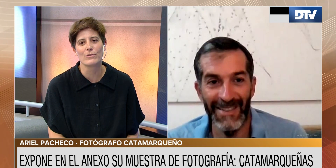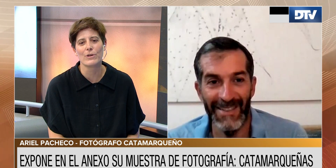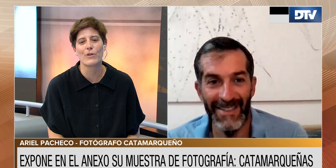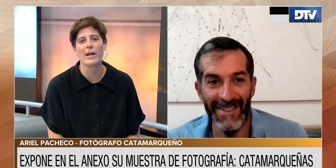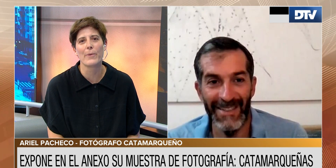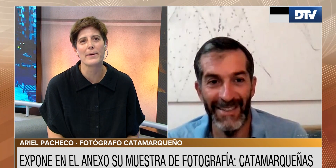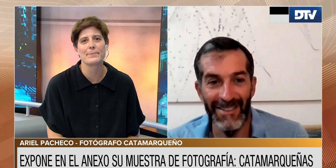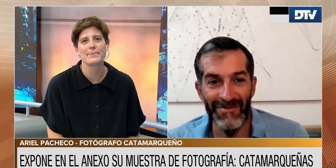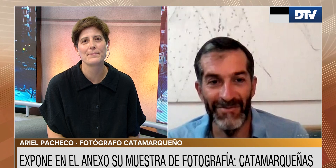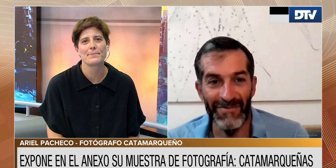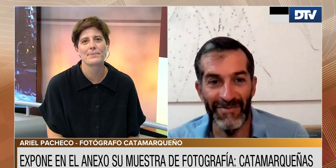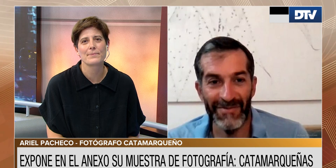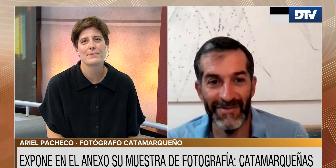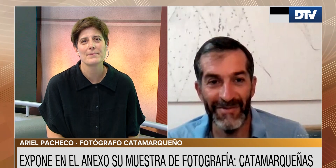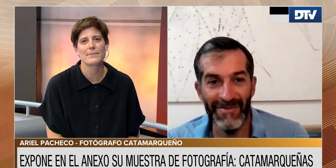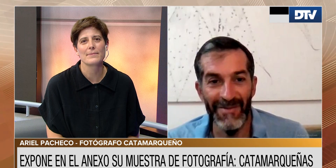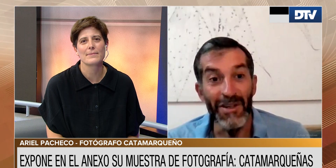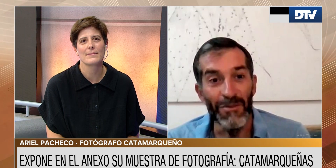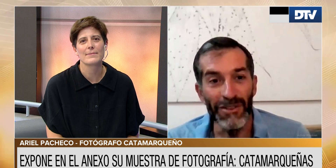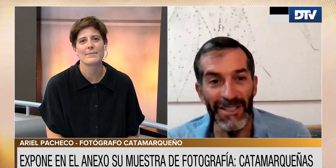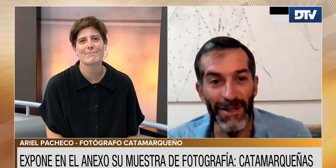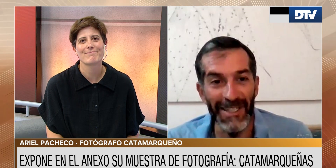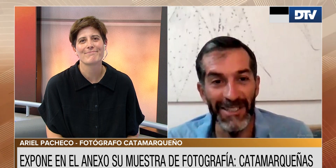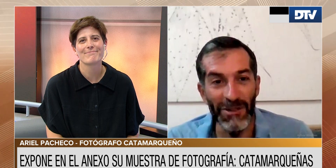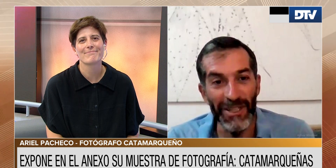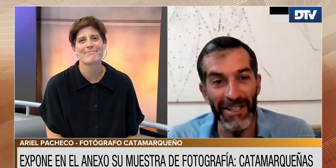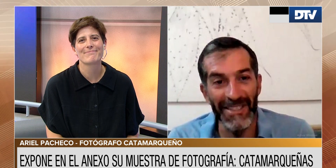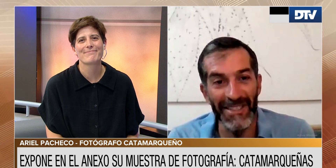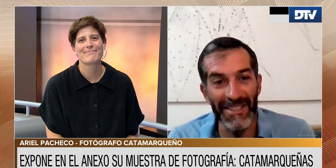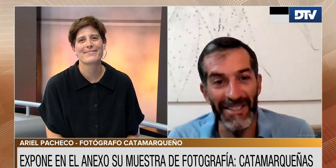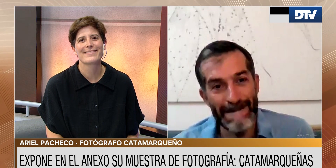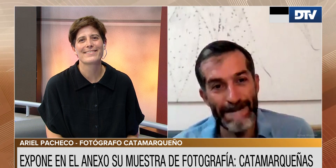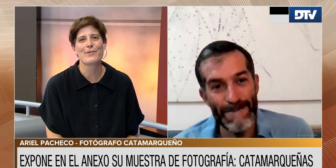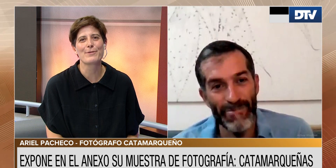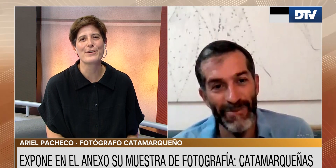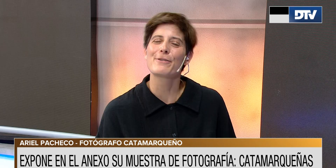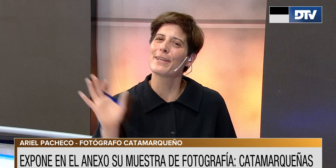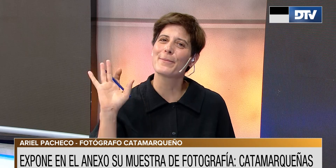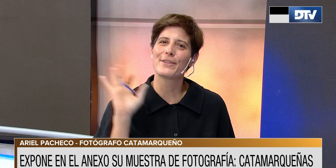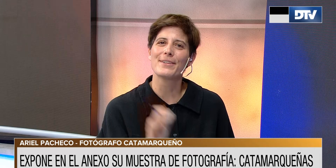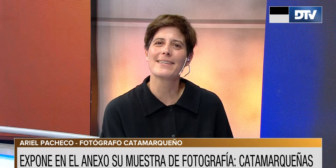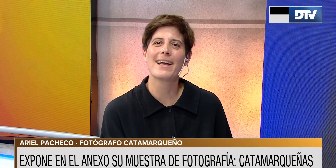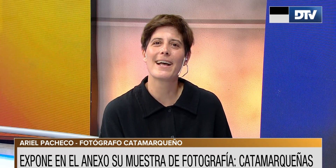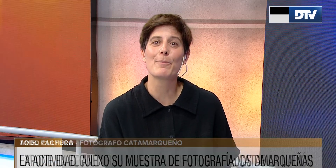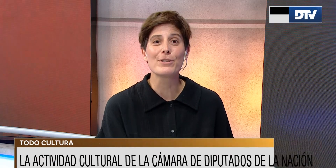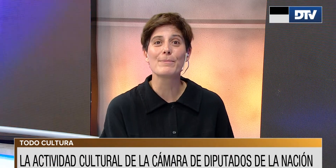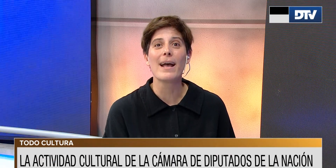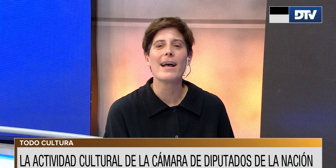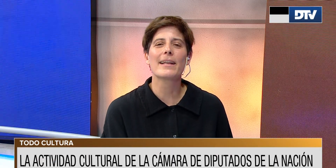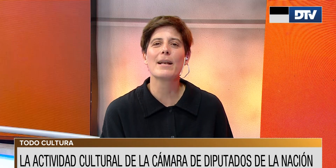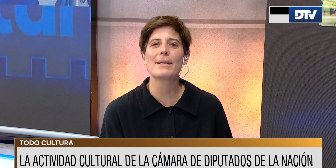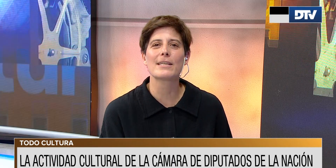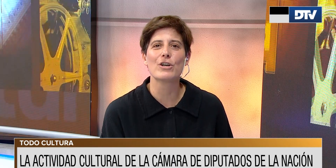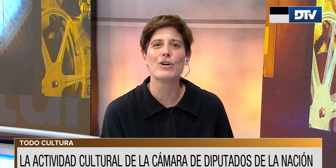hermosos rostros que nos dejas ver. Muchísimas gracias a ustedes. Nos vemos en cualquier momento. Hasta la